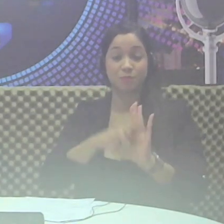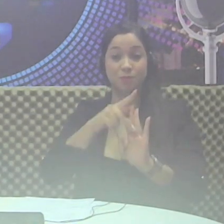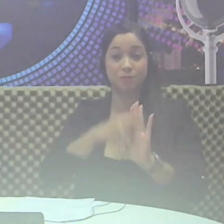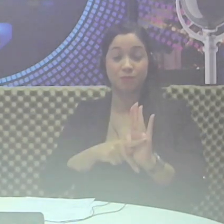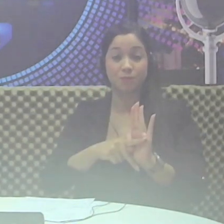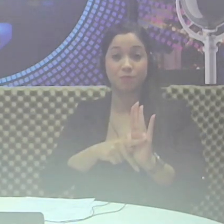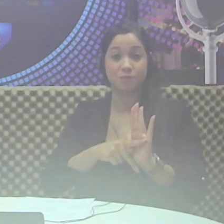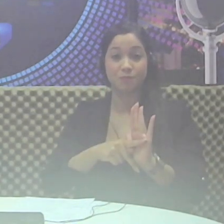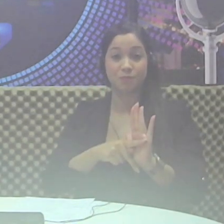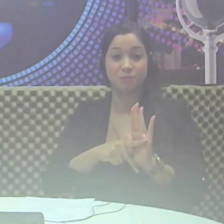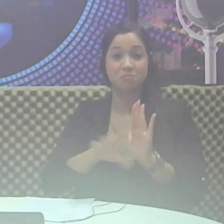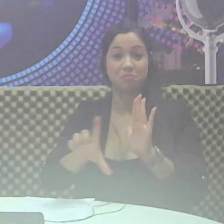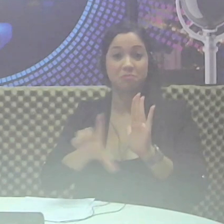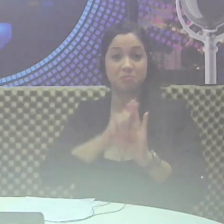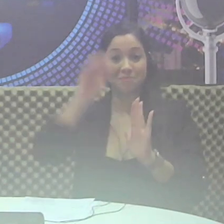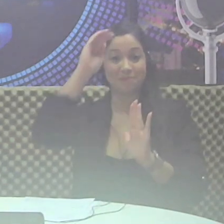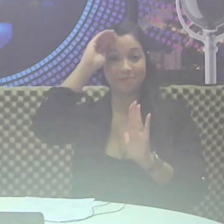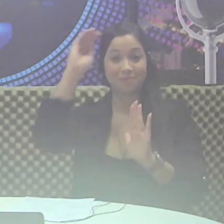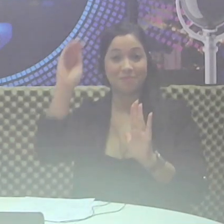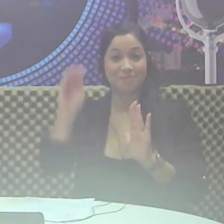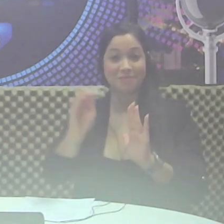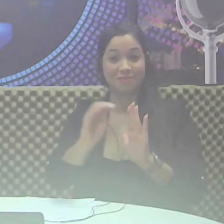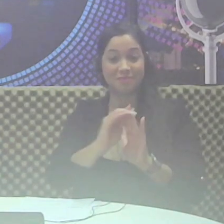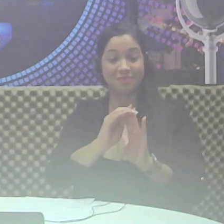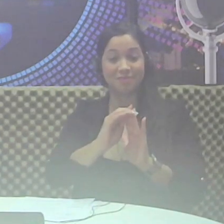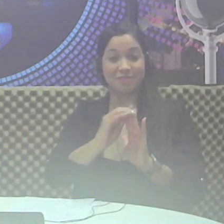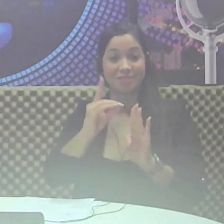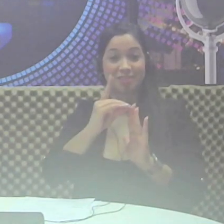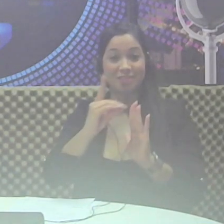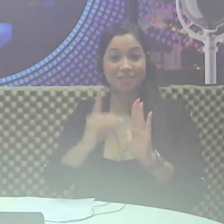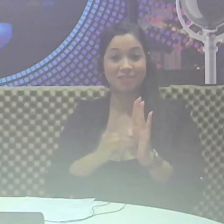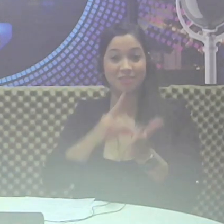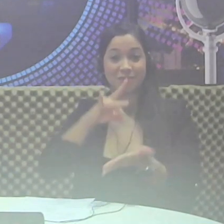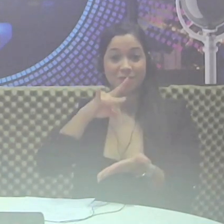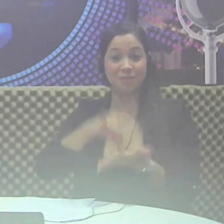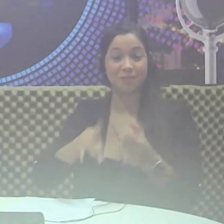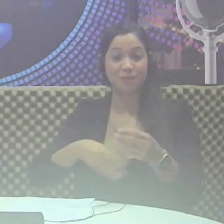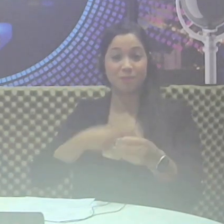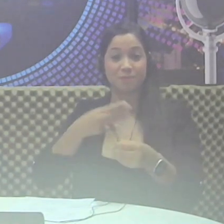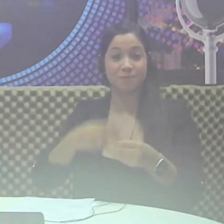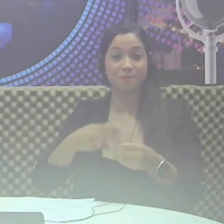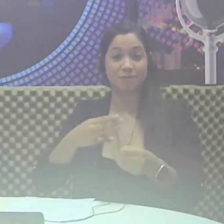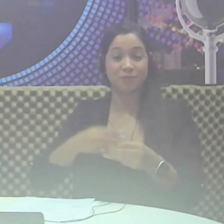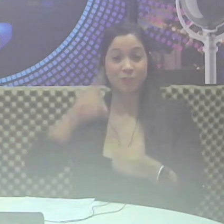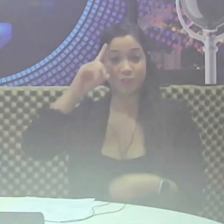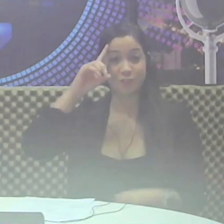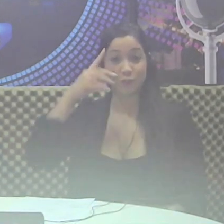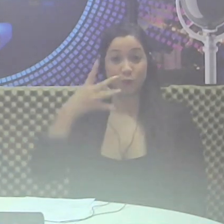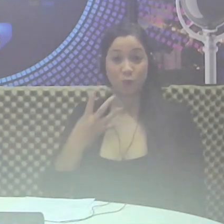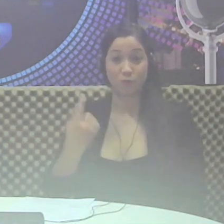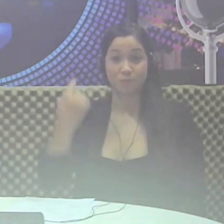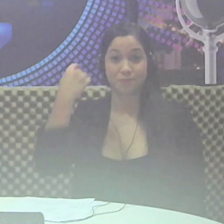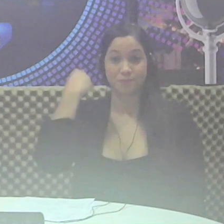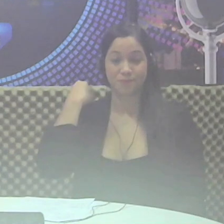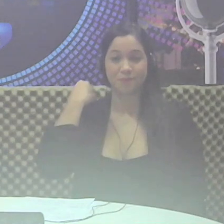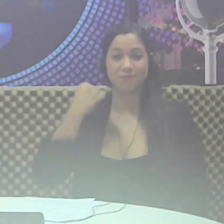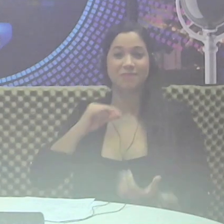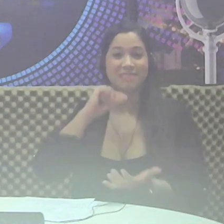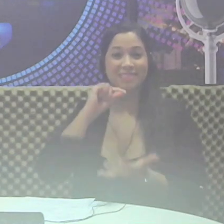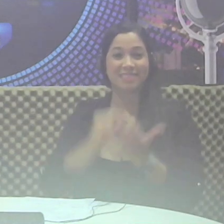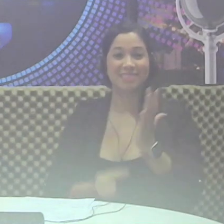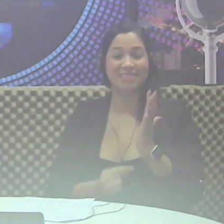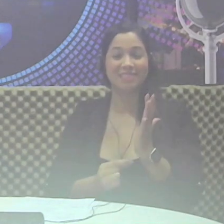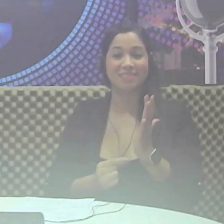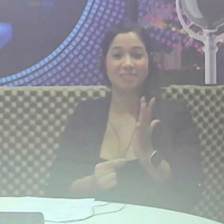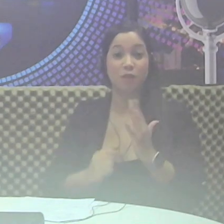pelo programa Tolegal e foi publicado na edição do Diário Oficial do Município do último dia 4. As inscrições são válidas